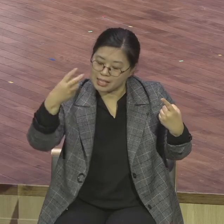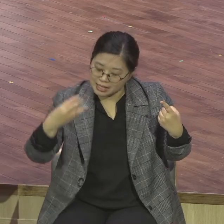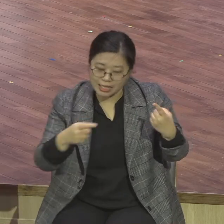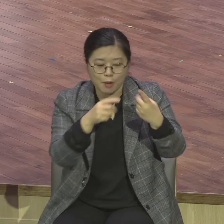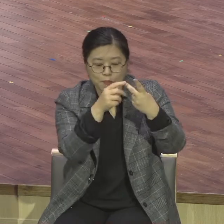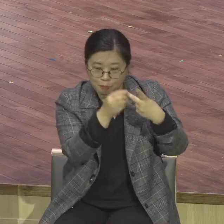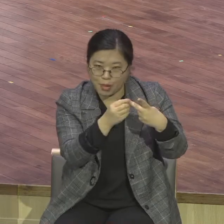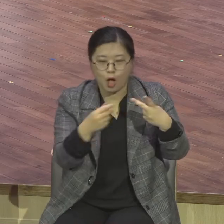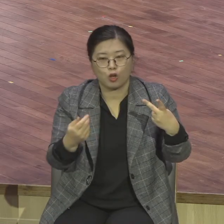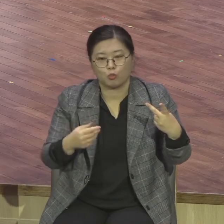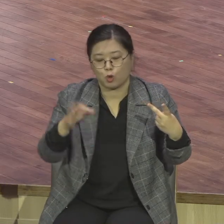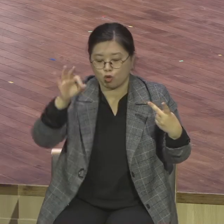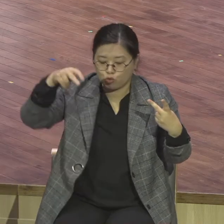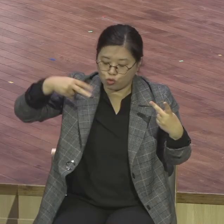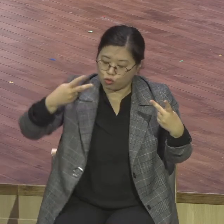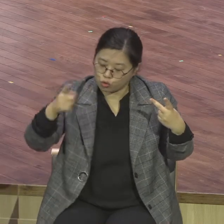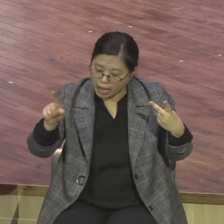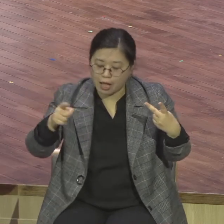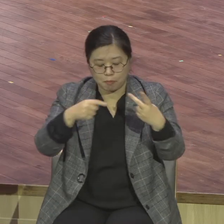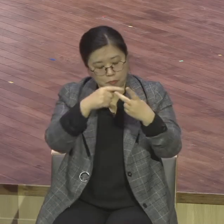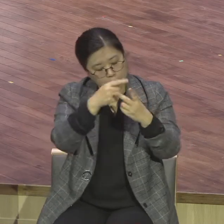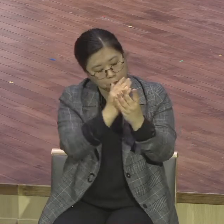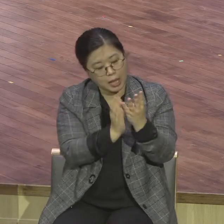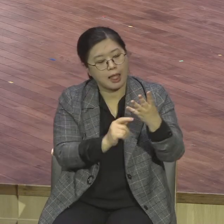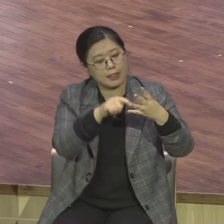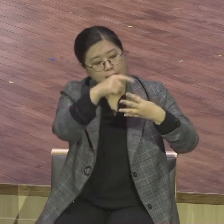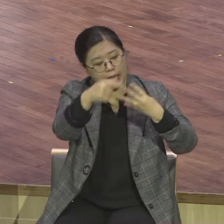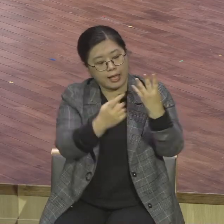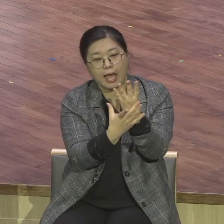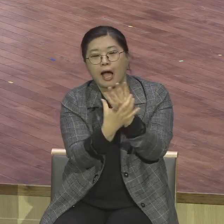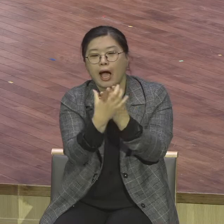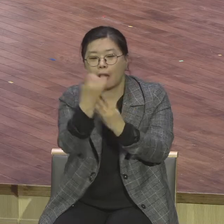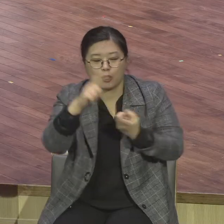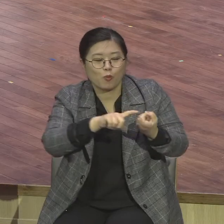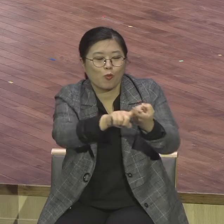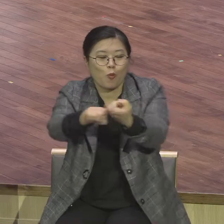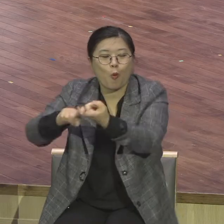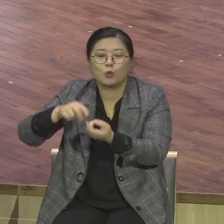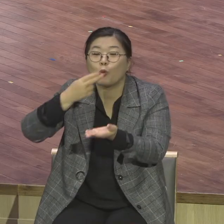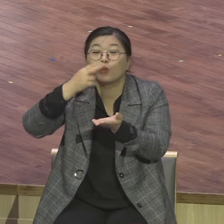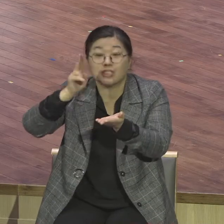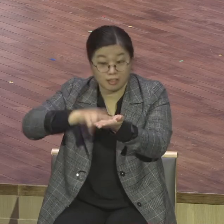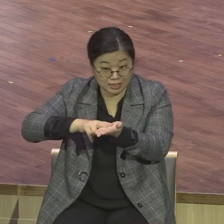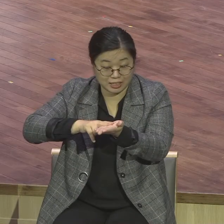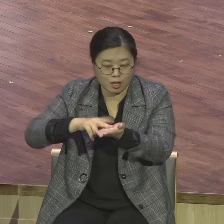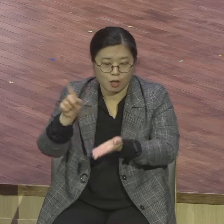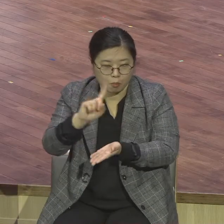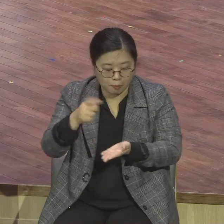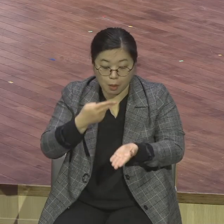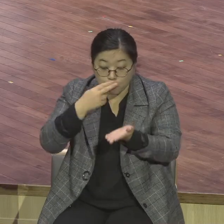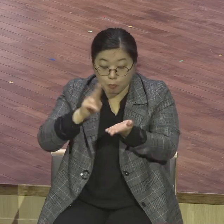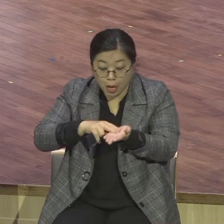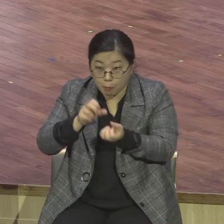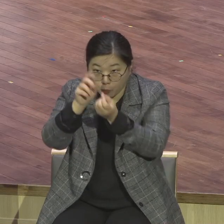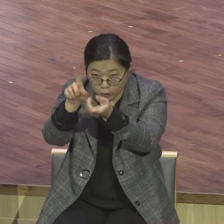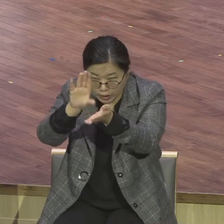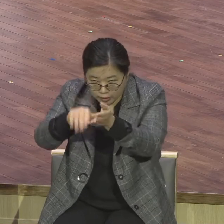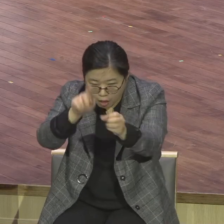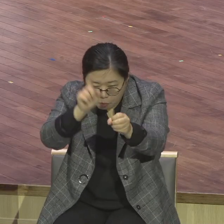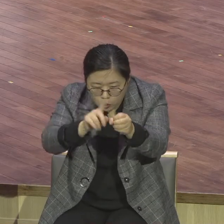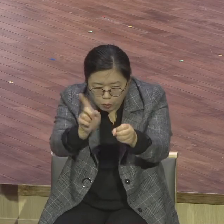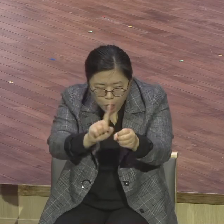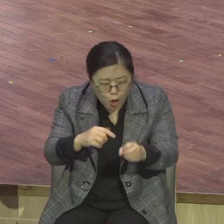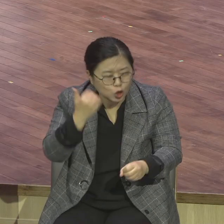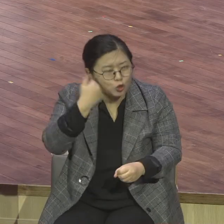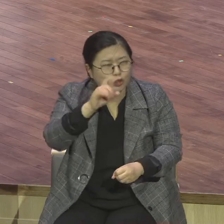공동서신이라는 말은 어느 특정한 교회나 어떤 개인에게 보낸 것이 아니라 전체 교회를